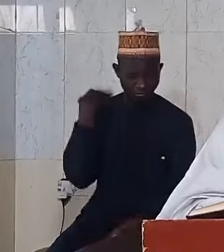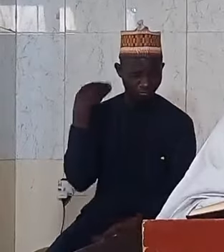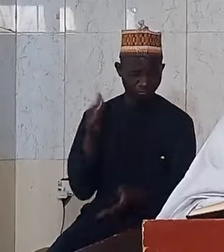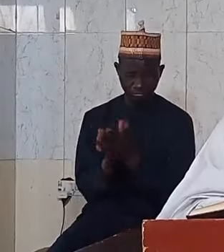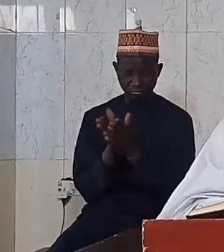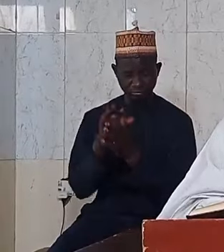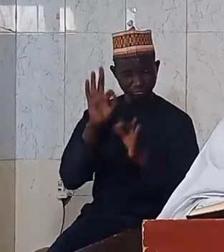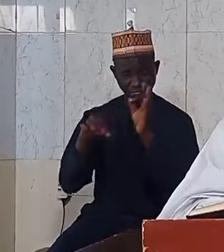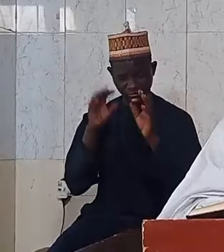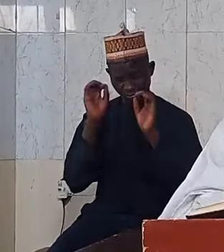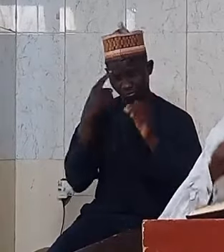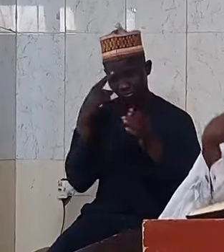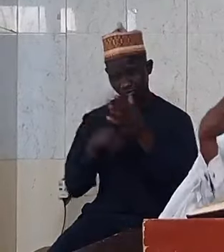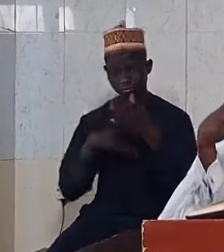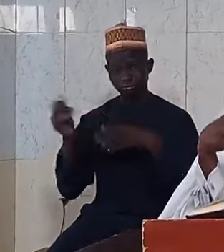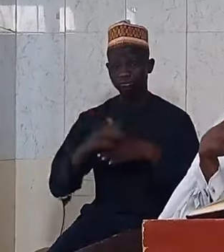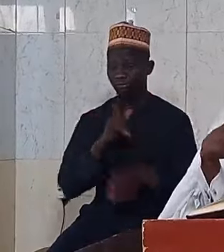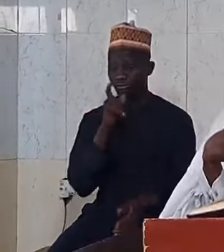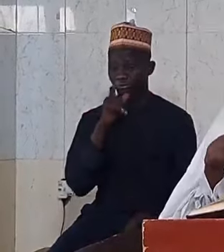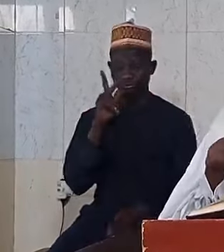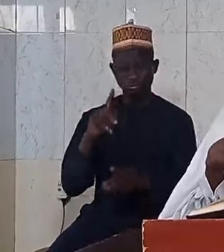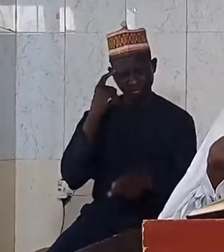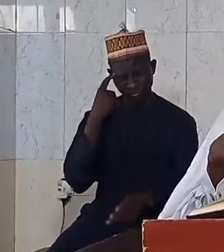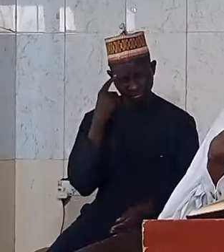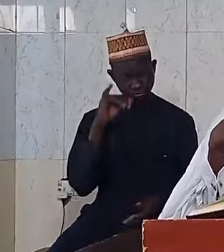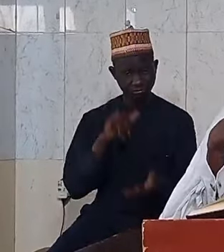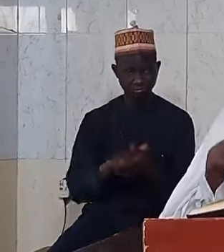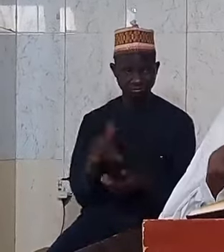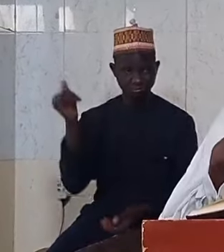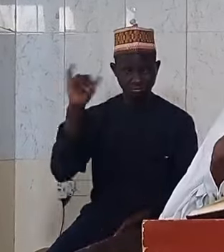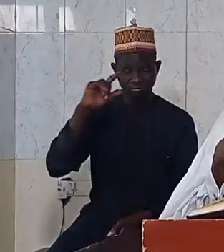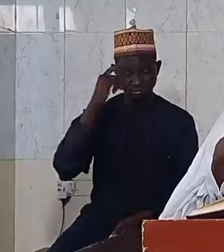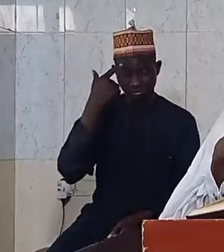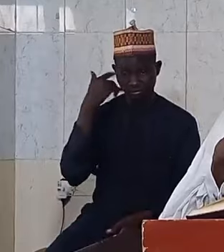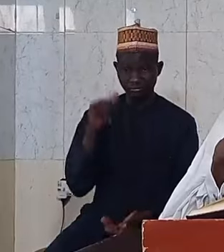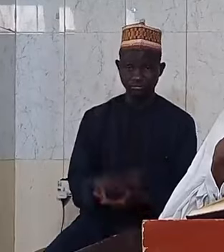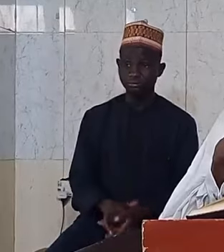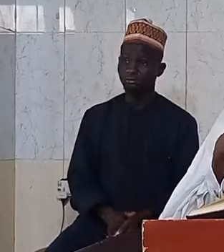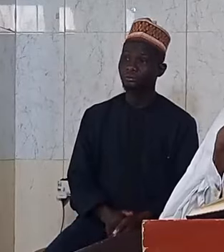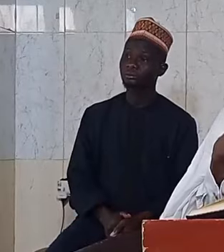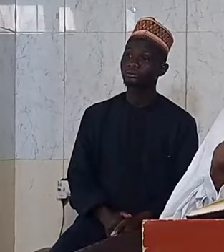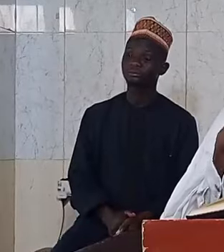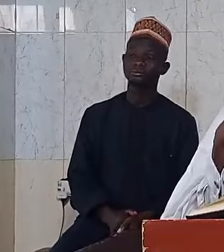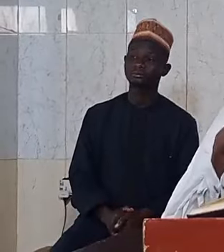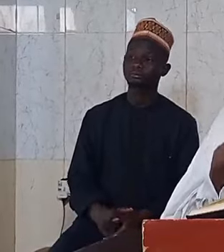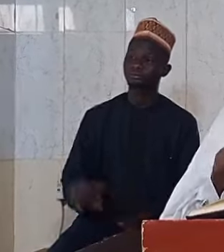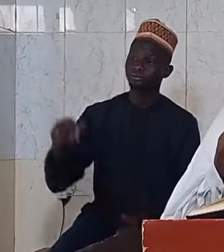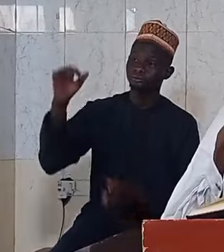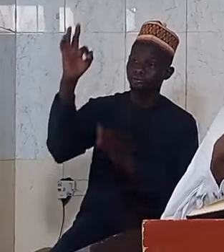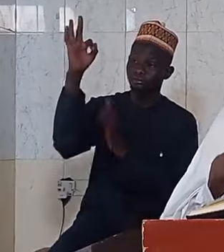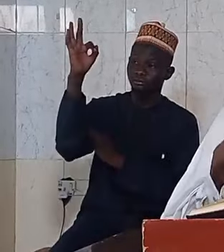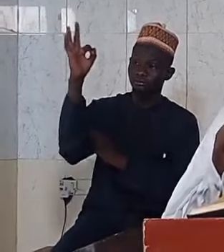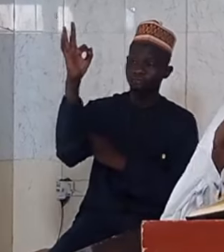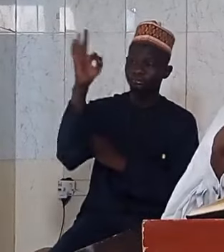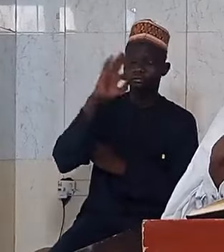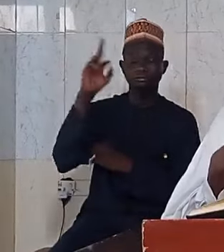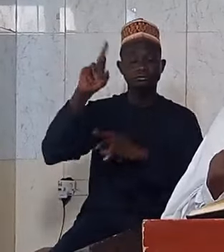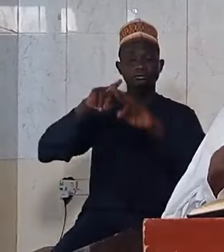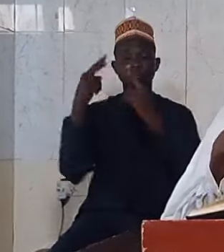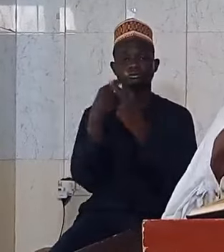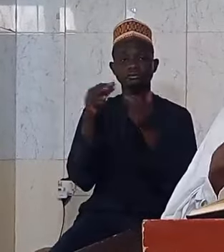gabata masu irin wannan tunanin sun dauka Allah madaukaki yana mu'amala